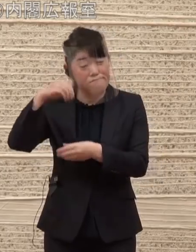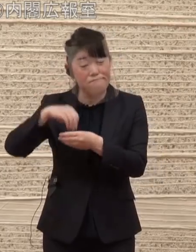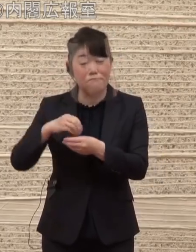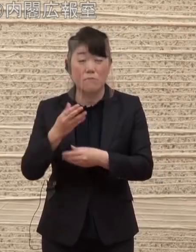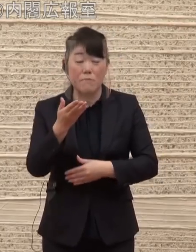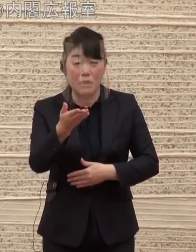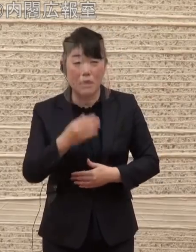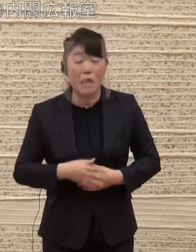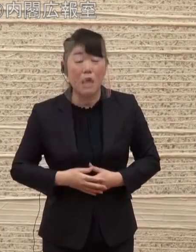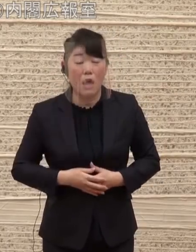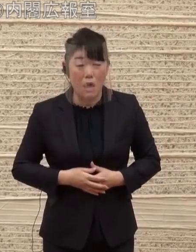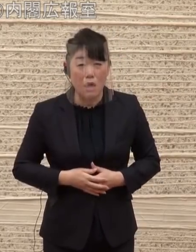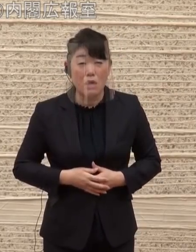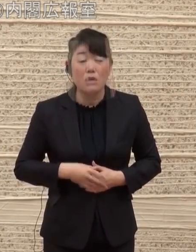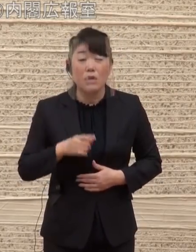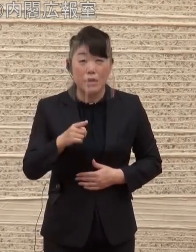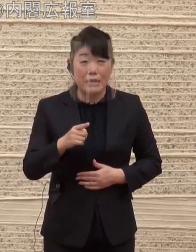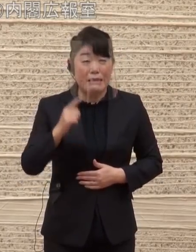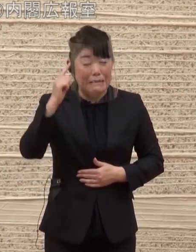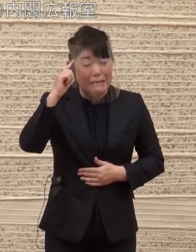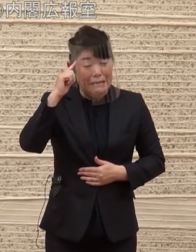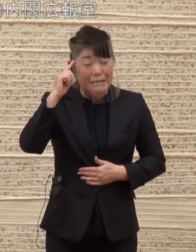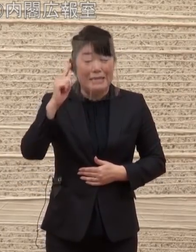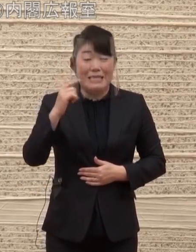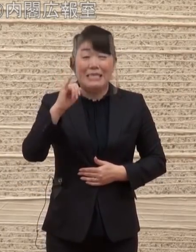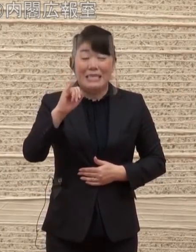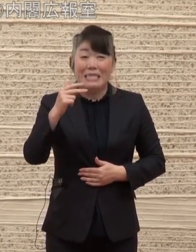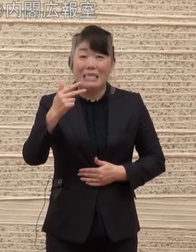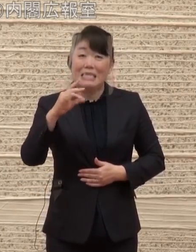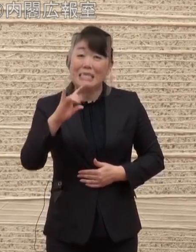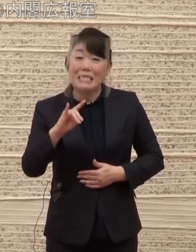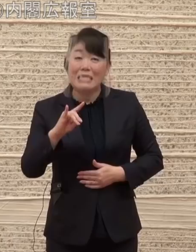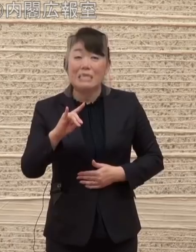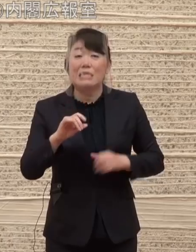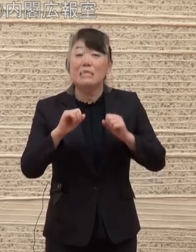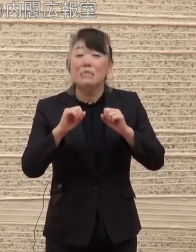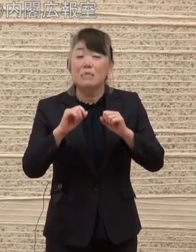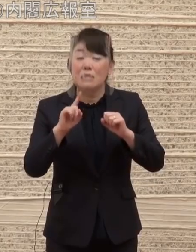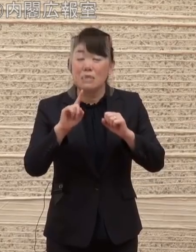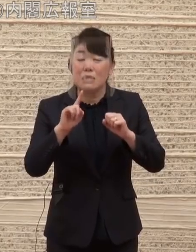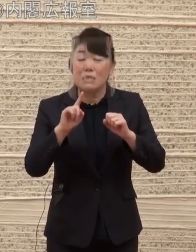でへ意識された経済指標などあればお聞かせ願います